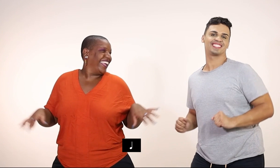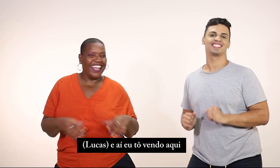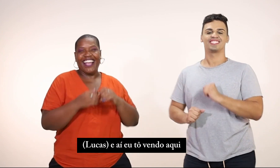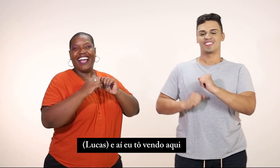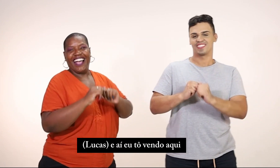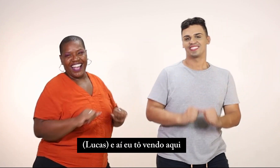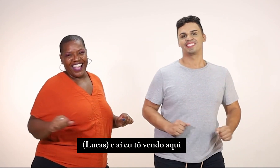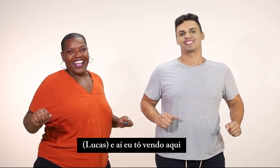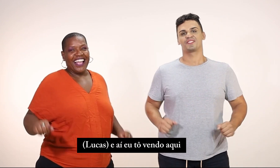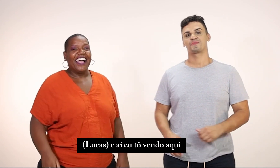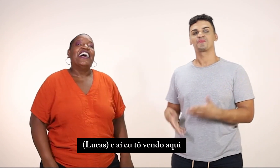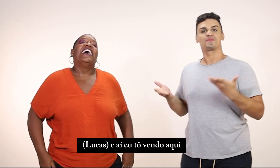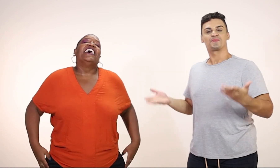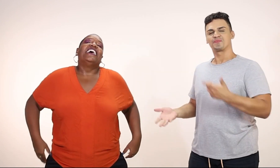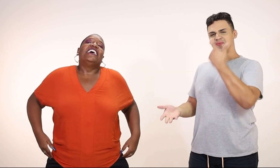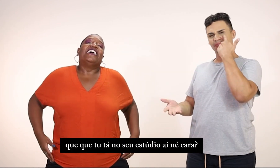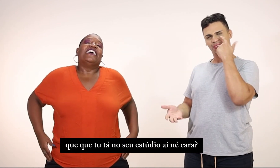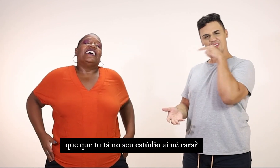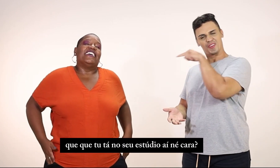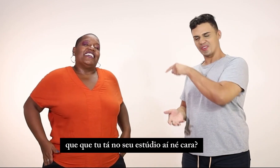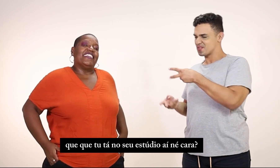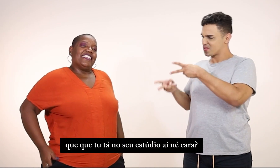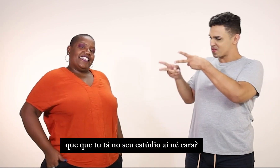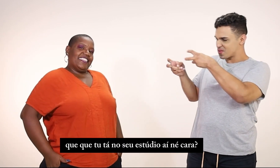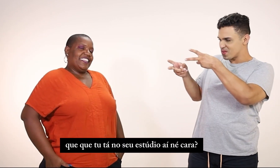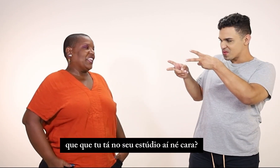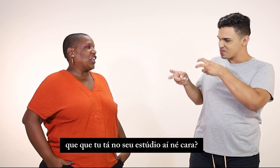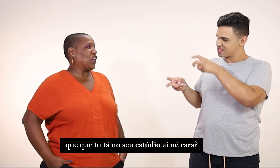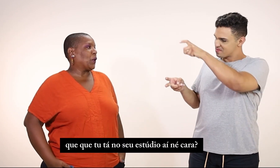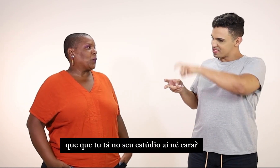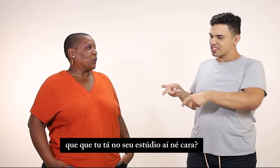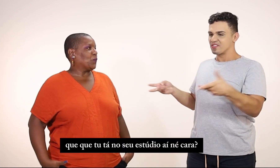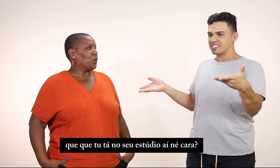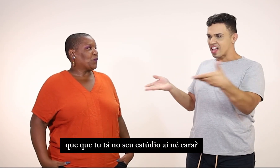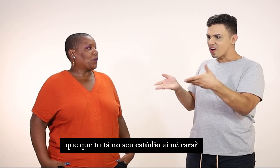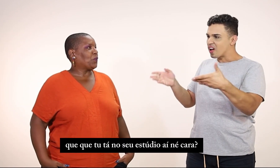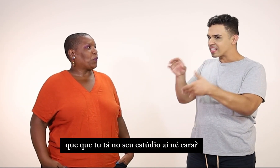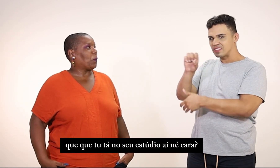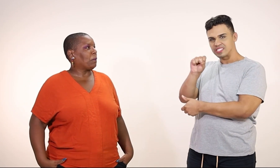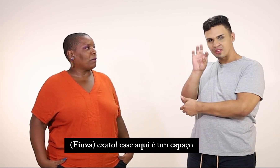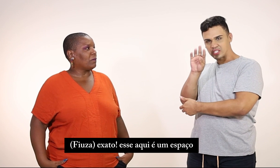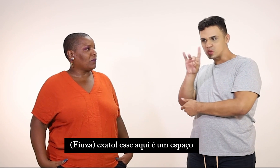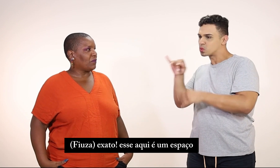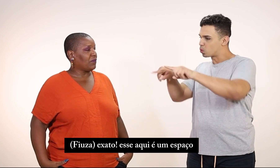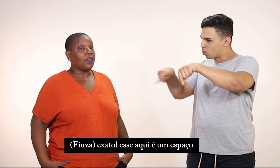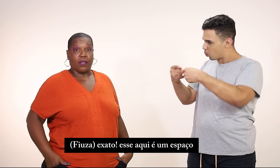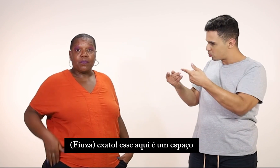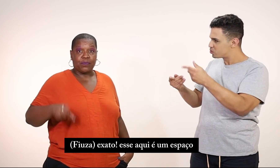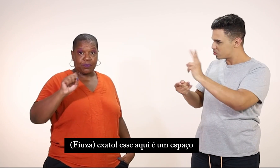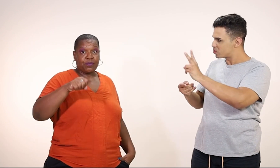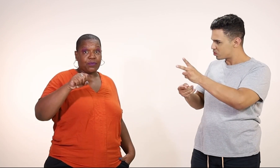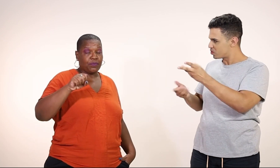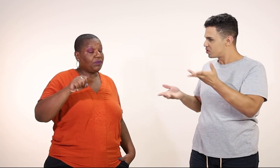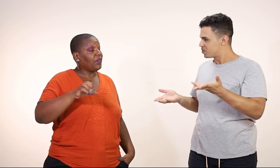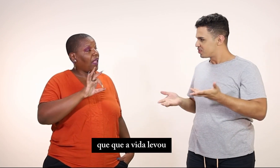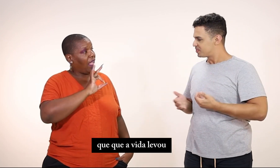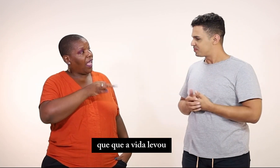E aí eu tô vendo aqui que tu tá no seu estúdio aí, né, cara? Exato, esse aqui é um espaço